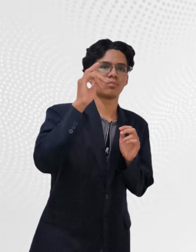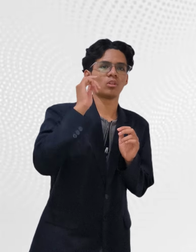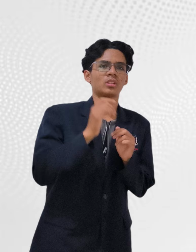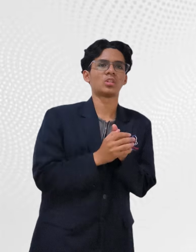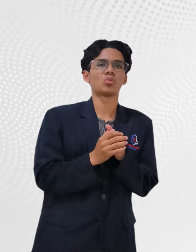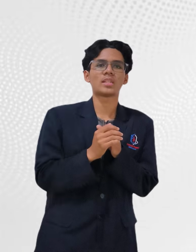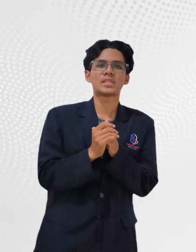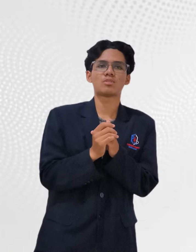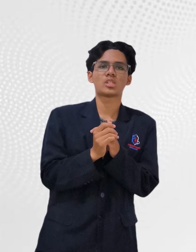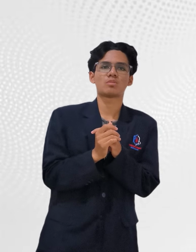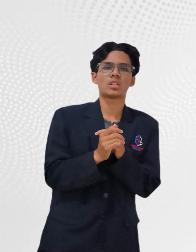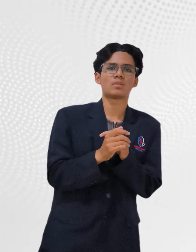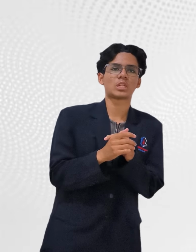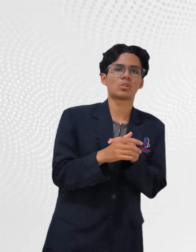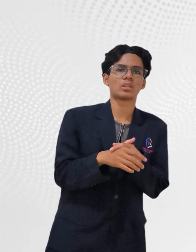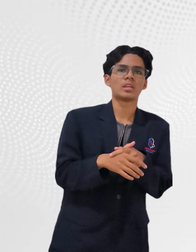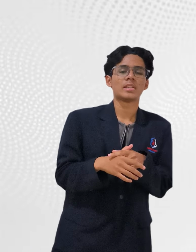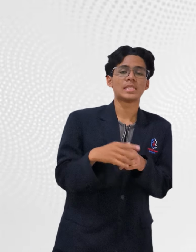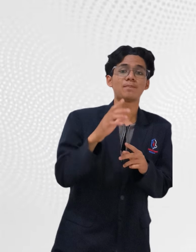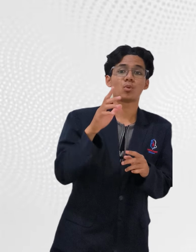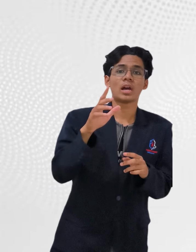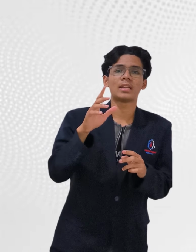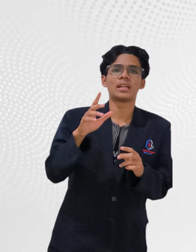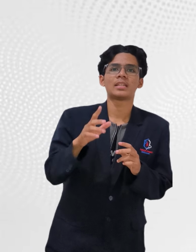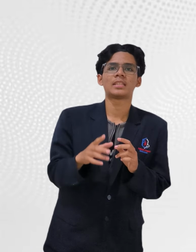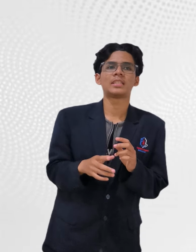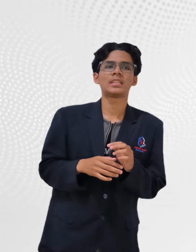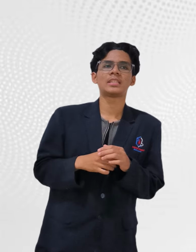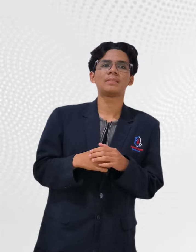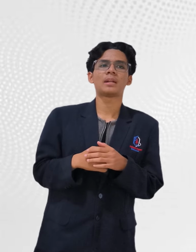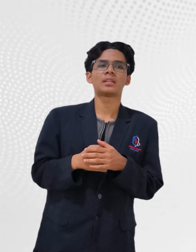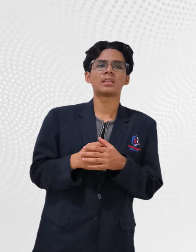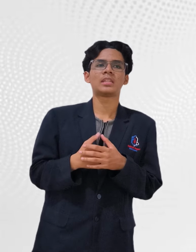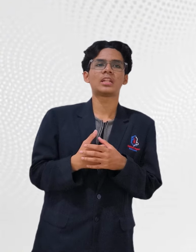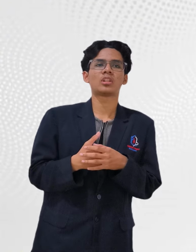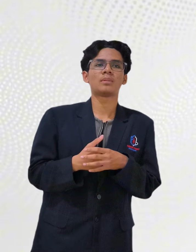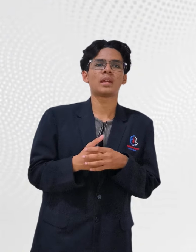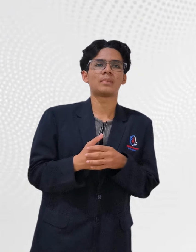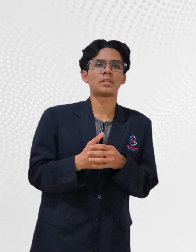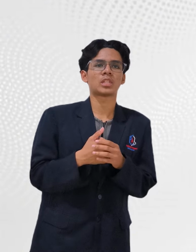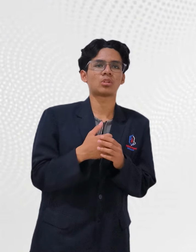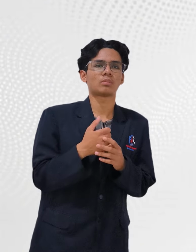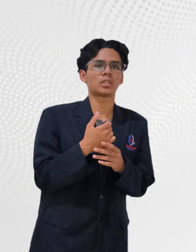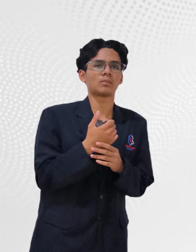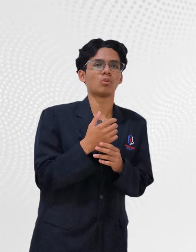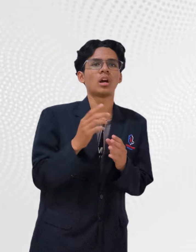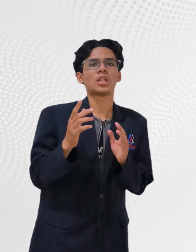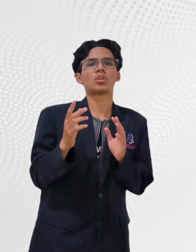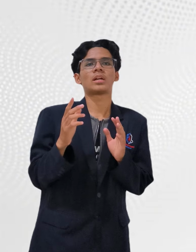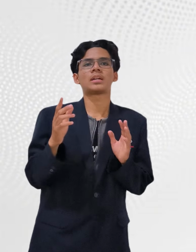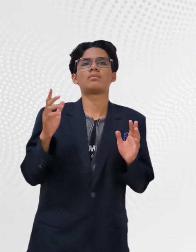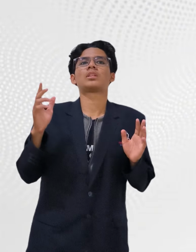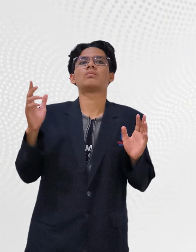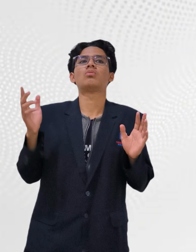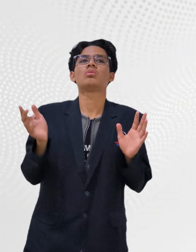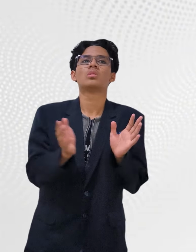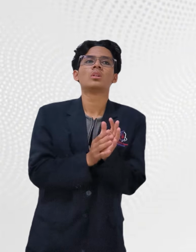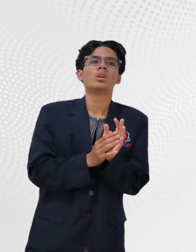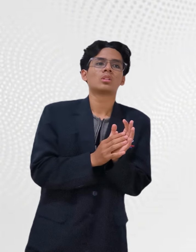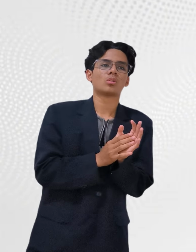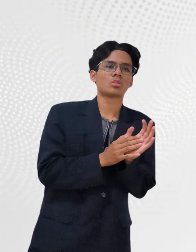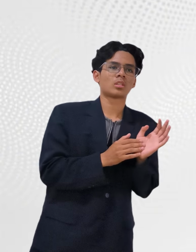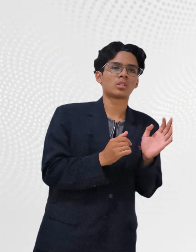identifikasi simpul. Tentukan simpul-simpul dalam sirkuit. Simpul adalah titik di mana 3 atau lebih elemen sirkuit bertemu atau rangkaian